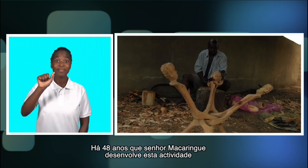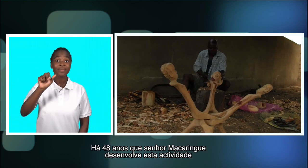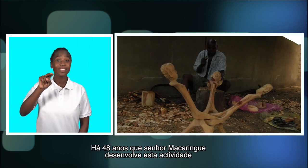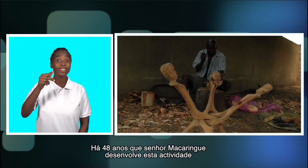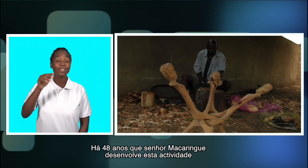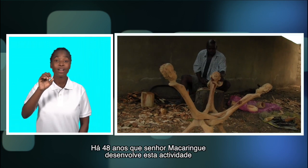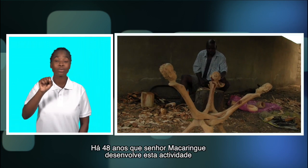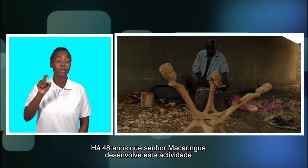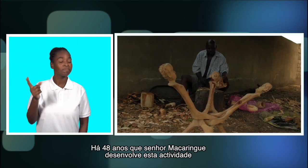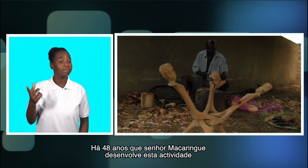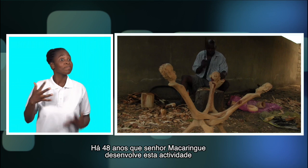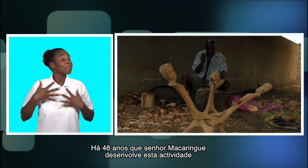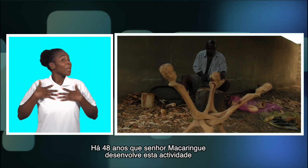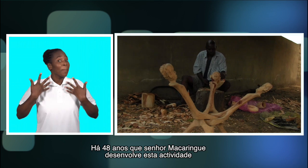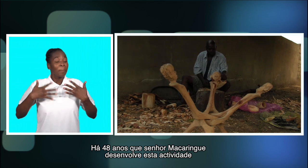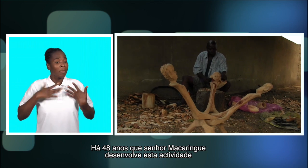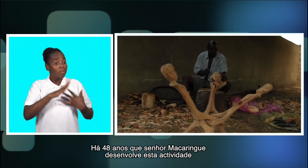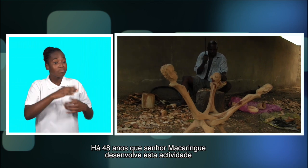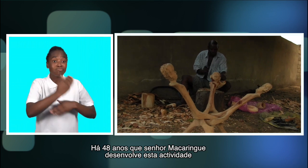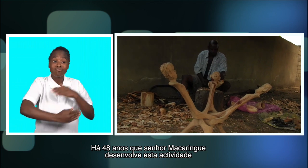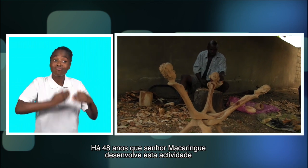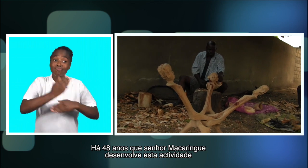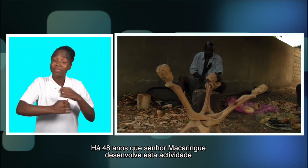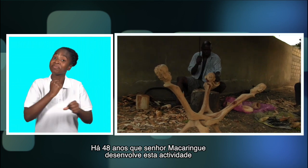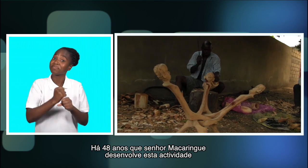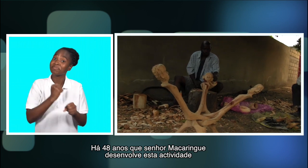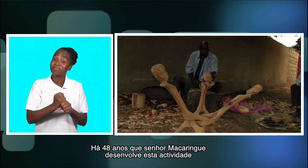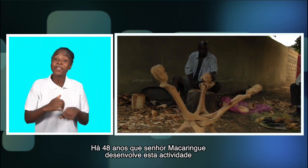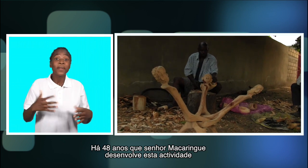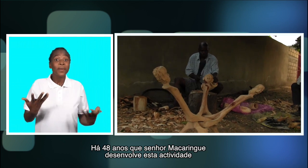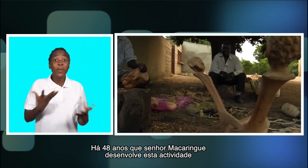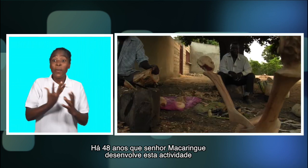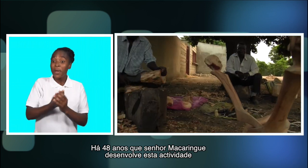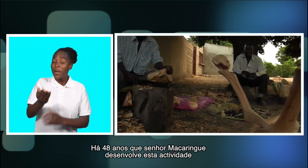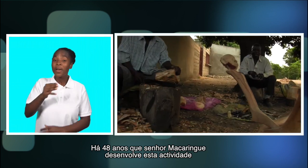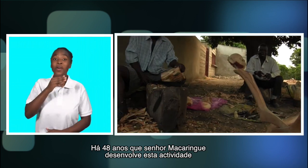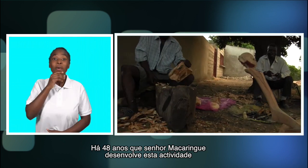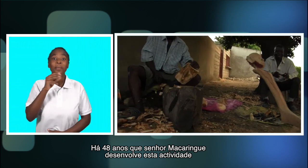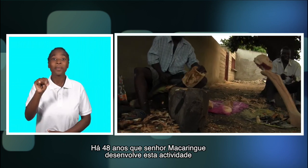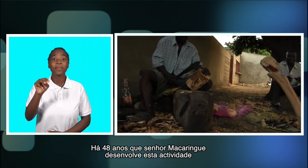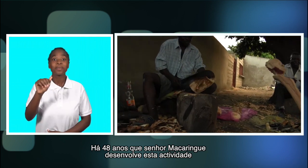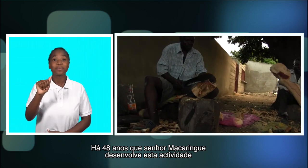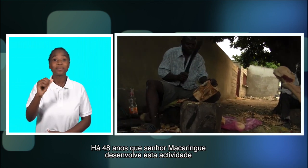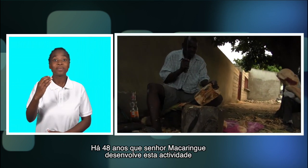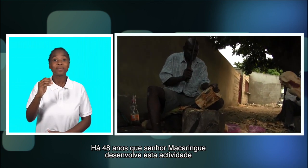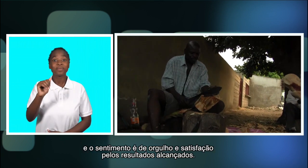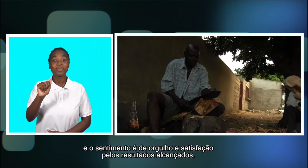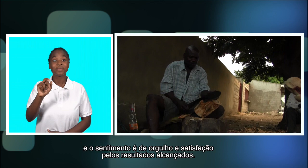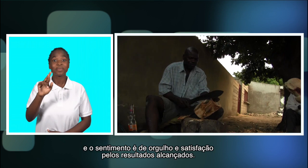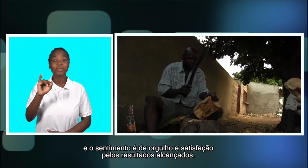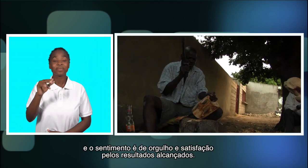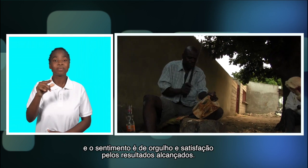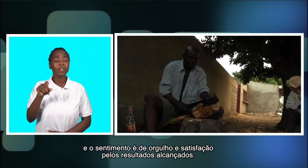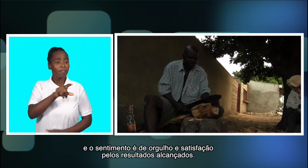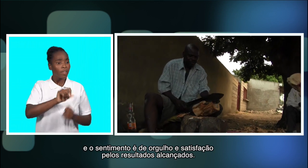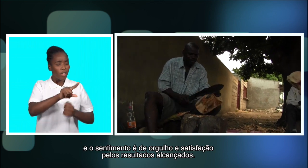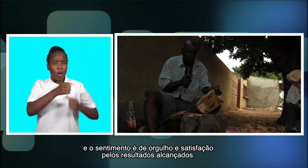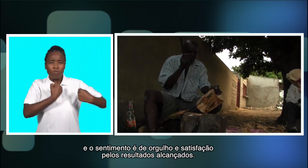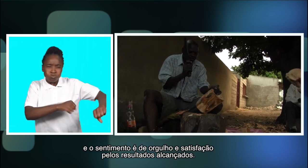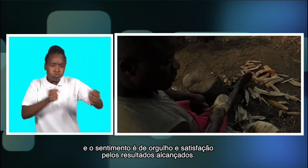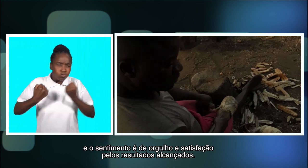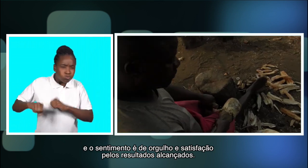Há 48 anos que o mestre do senhor Macaringue desenvolve esta atividade e o